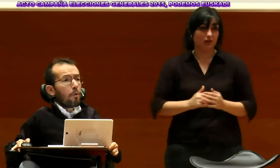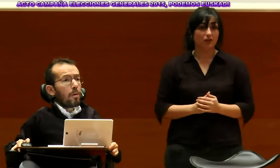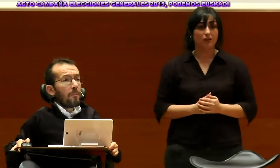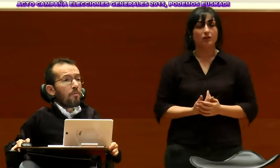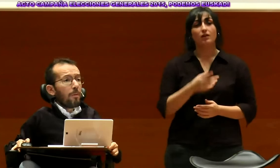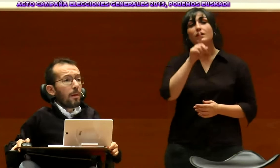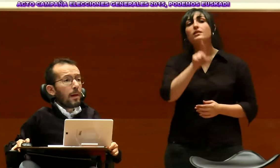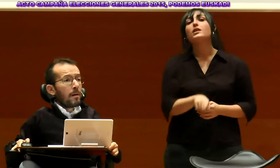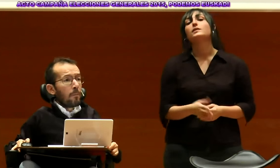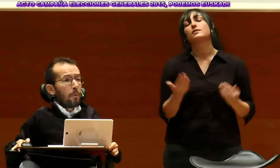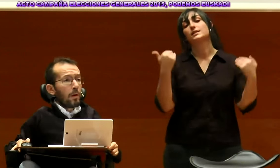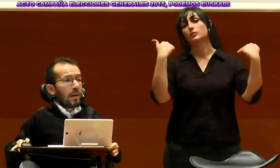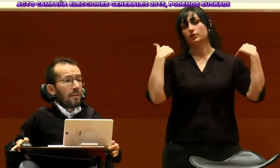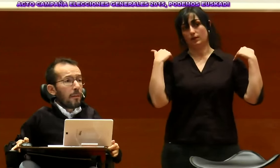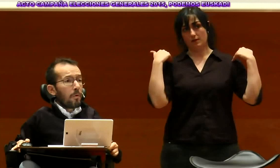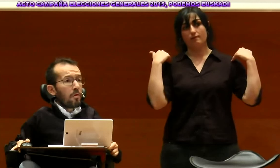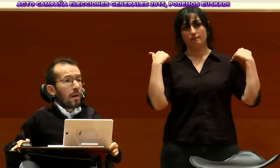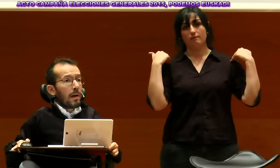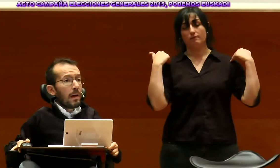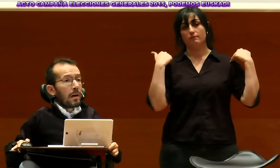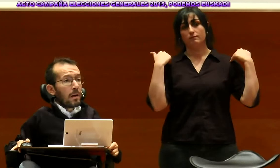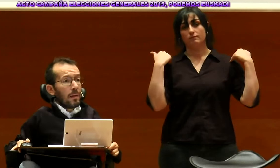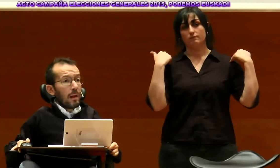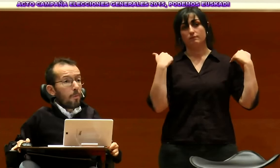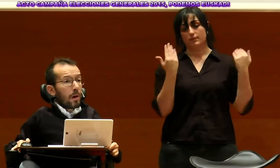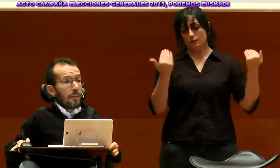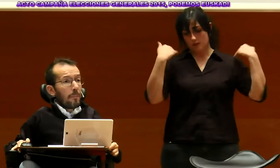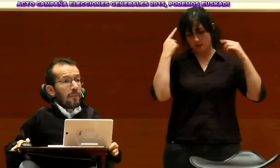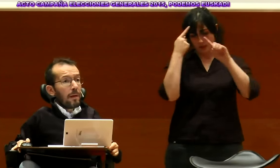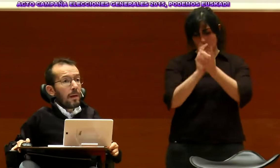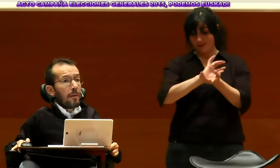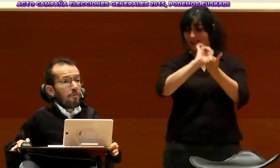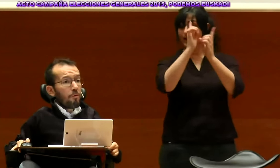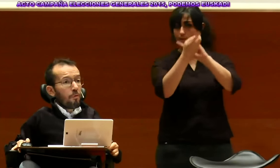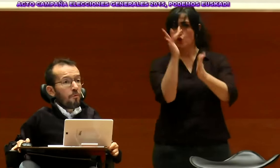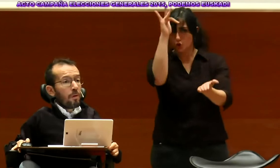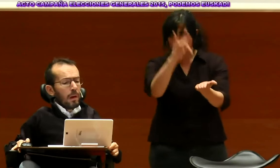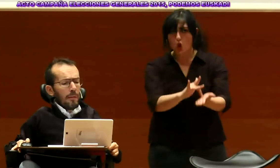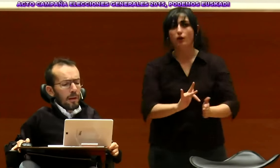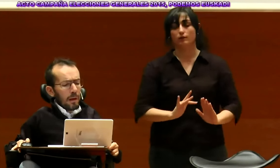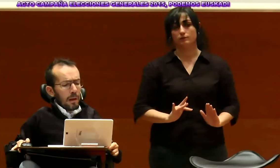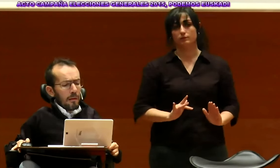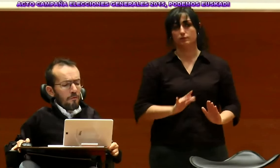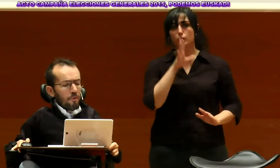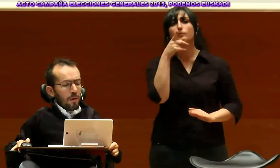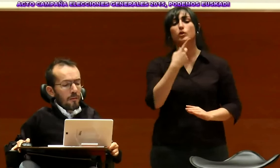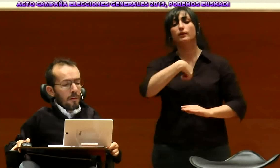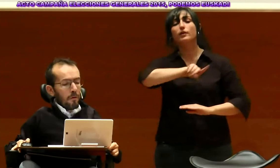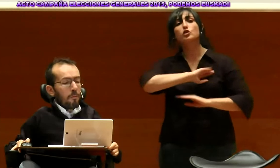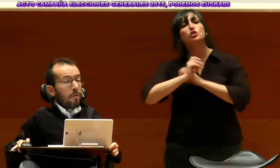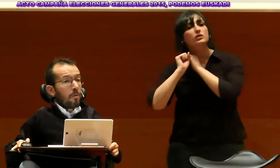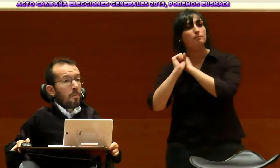Y también con responsabilidad, porque que ese cambio tenga lugar depende de nosotros y de